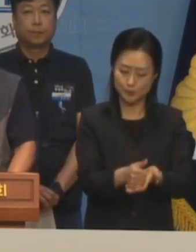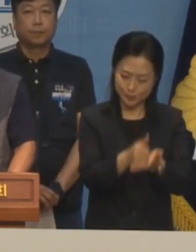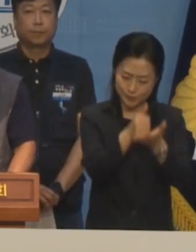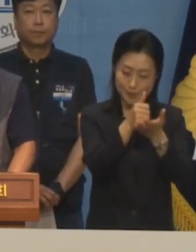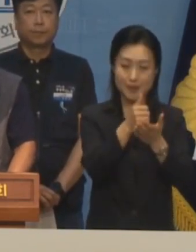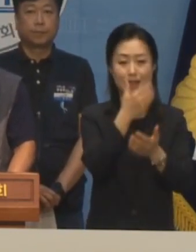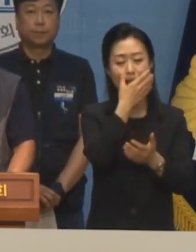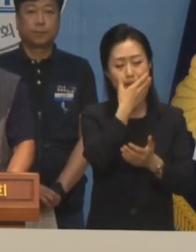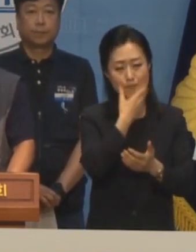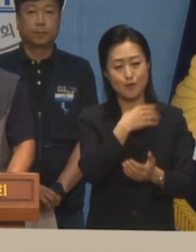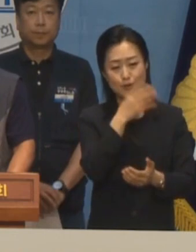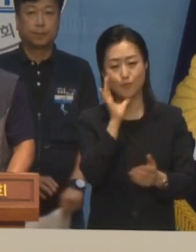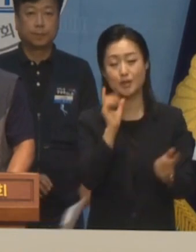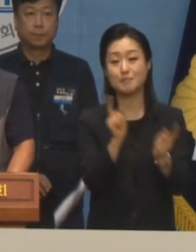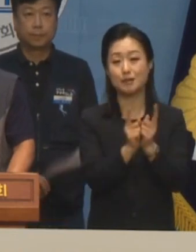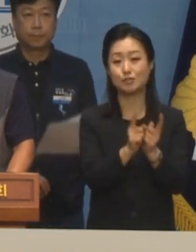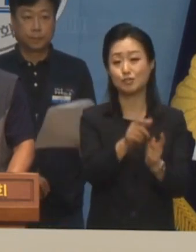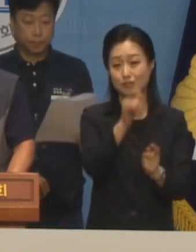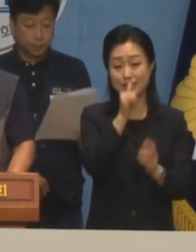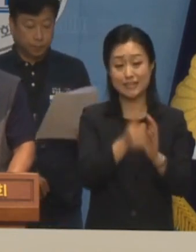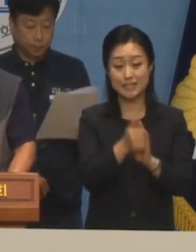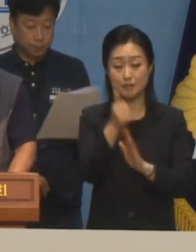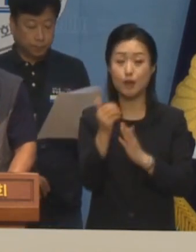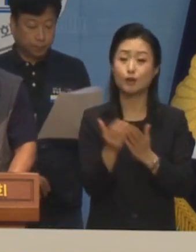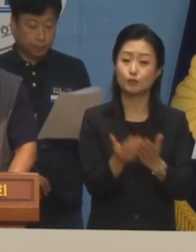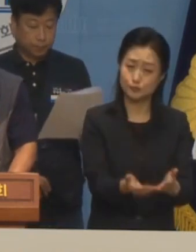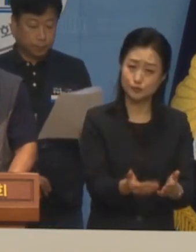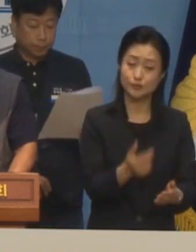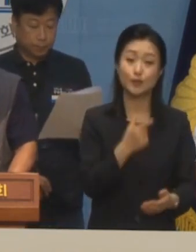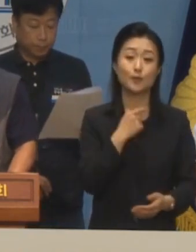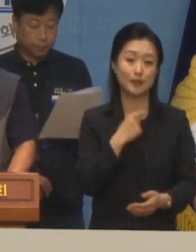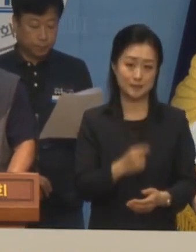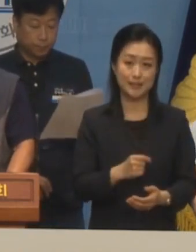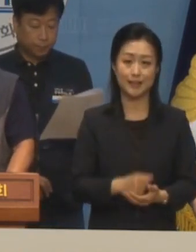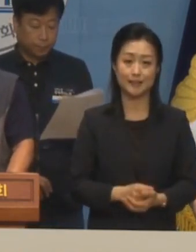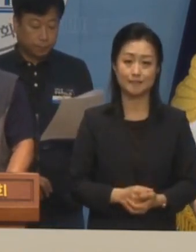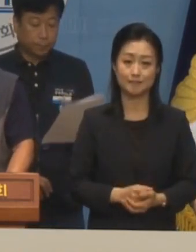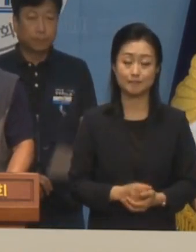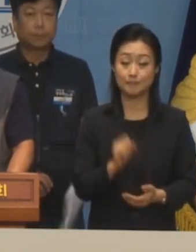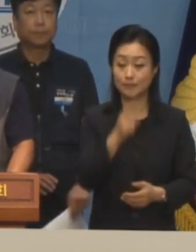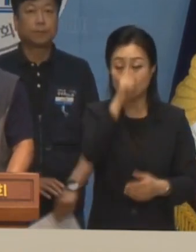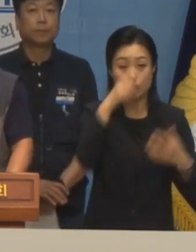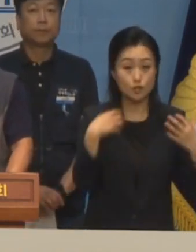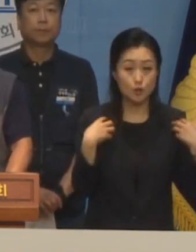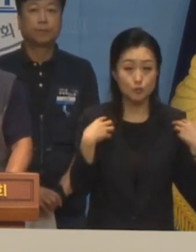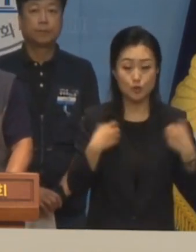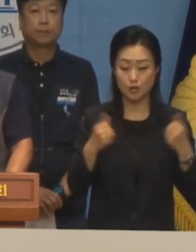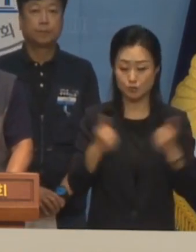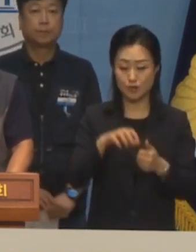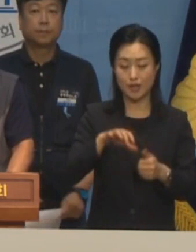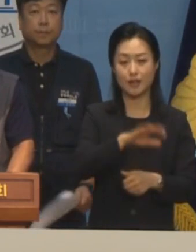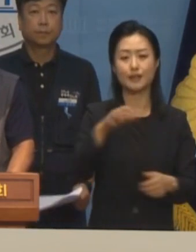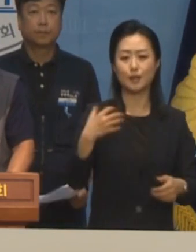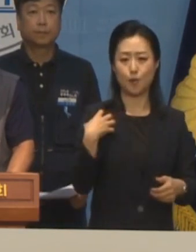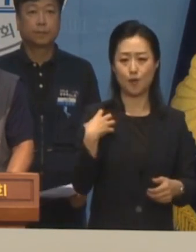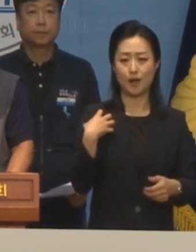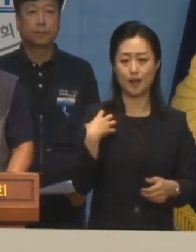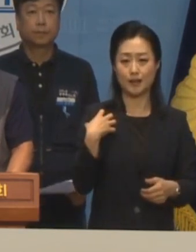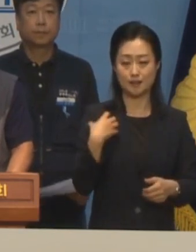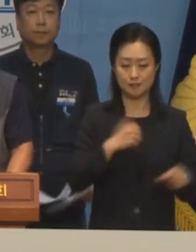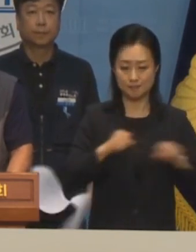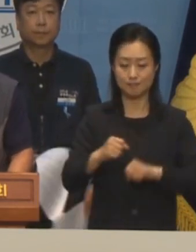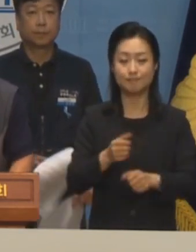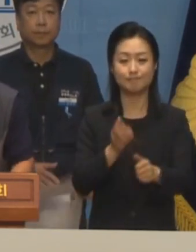존엄하고 행복한 노후를 맞이할 수 있다는 희망을 주길 바라며 이에 따른 정부와 국회의 역할을 촉구하는